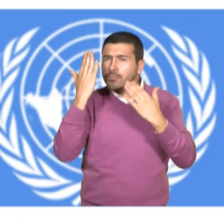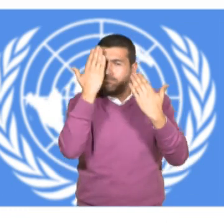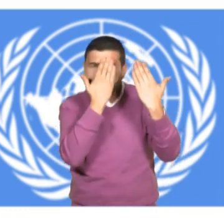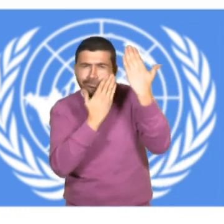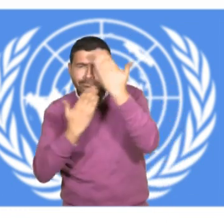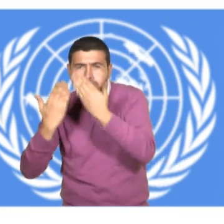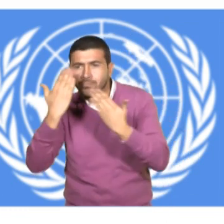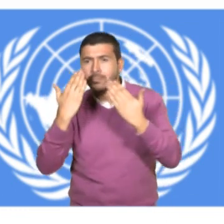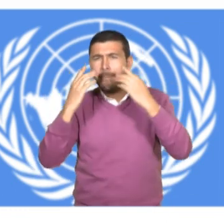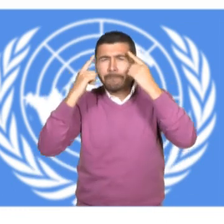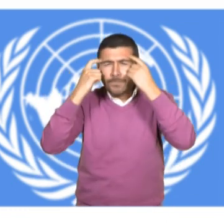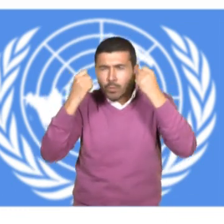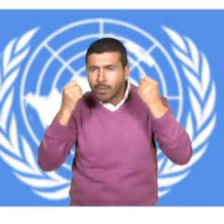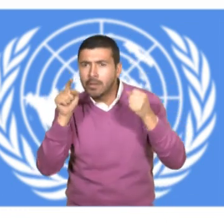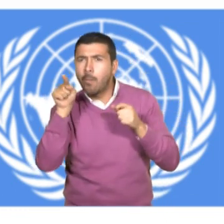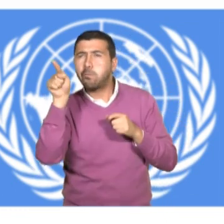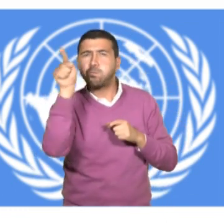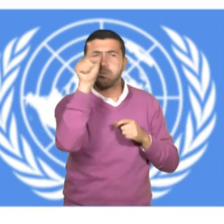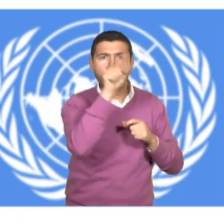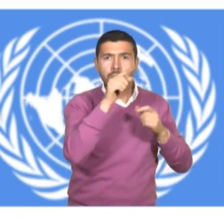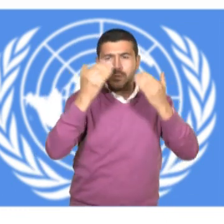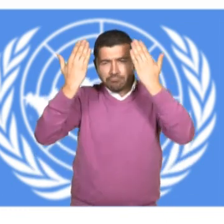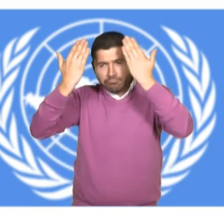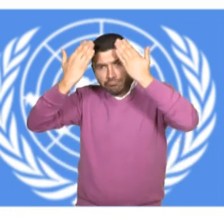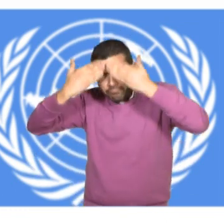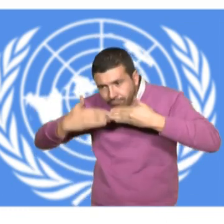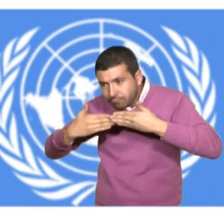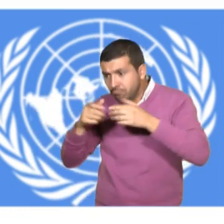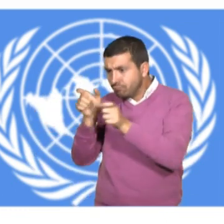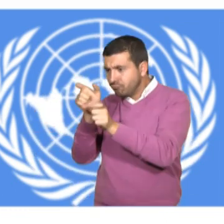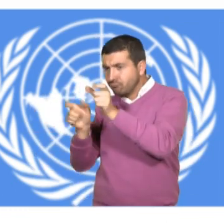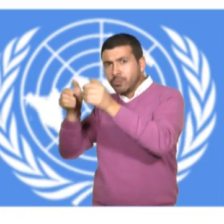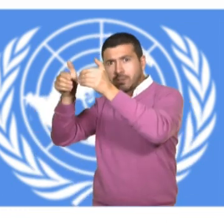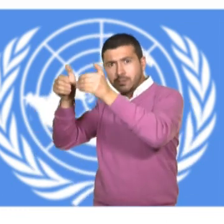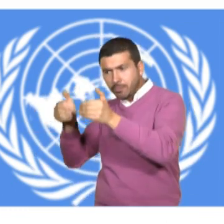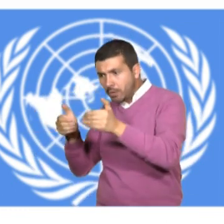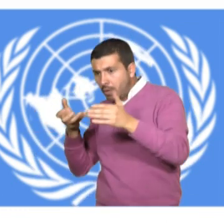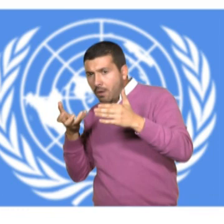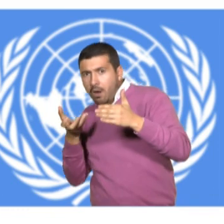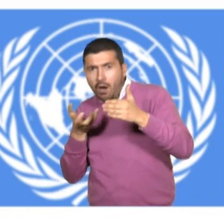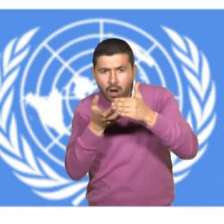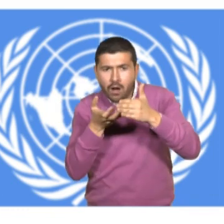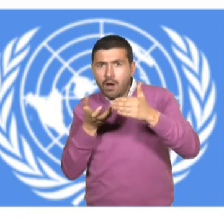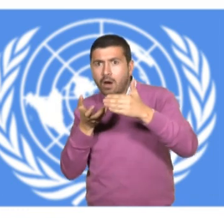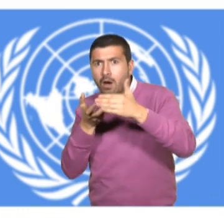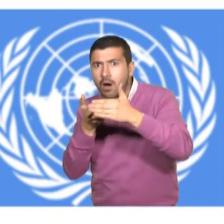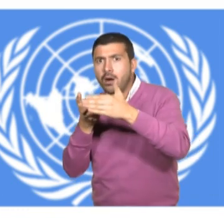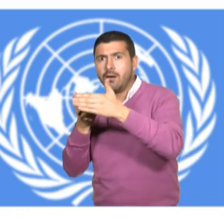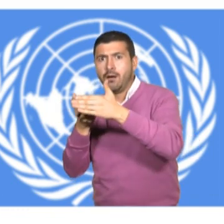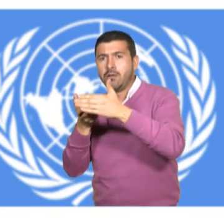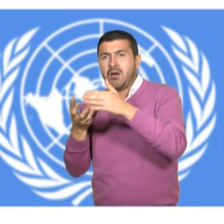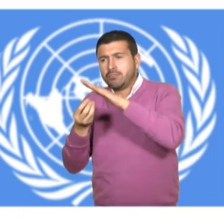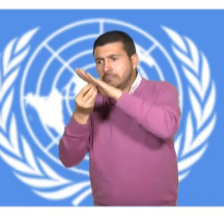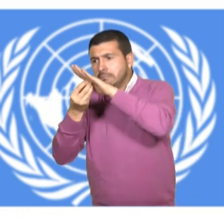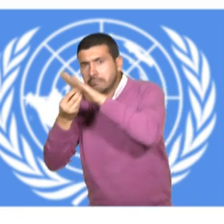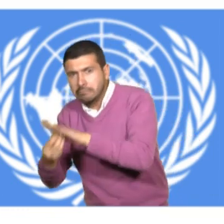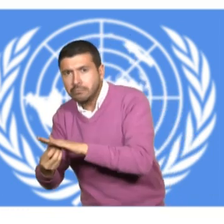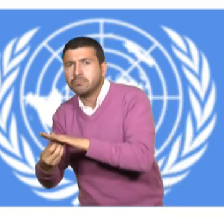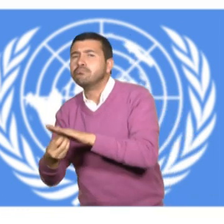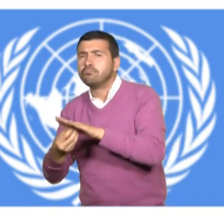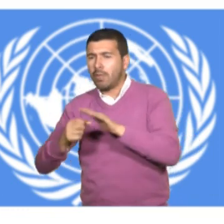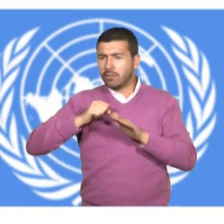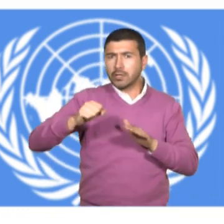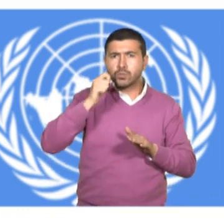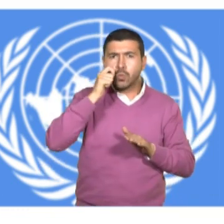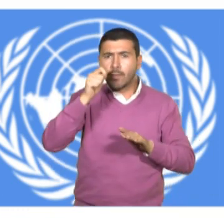siguen encontrando barreras para participar en igualdad de condiciones con las demás en la vida social, se siguen vulnerando